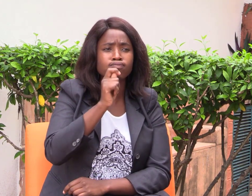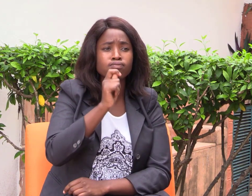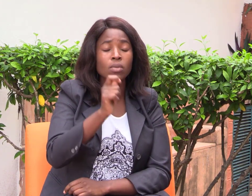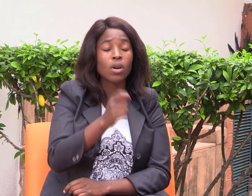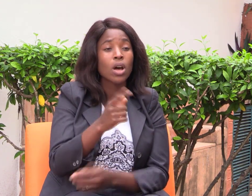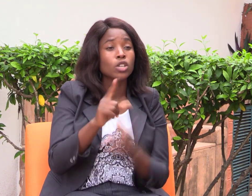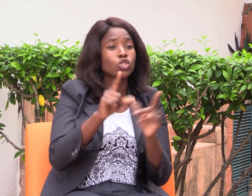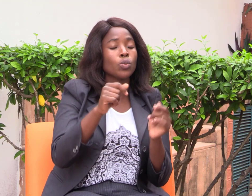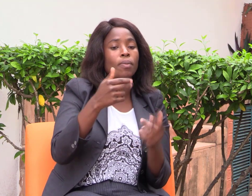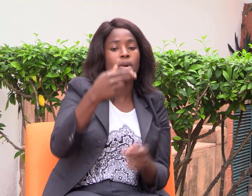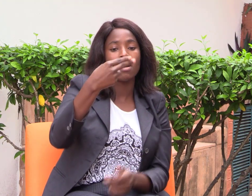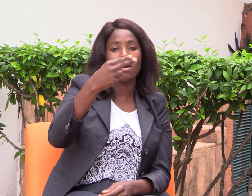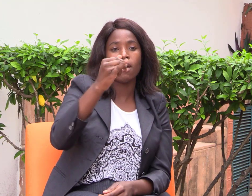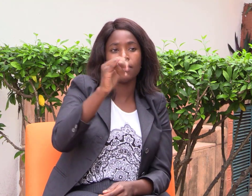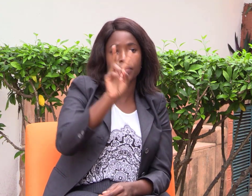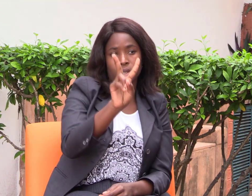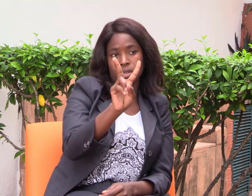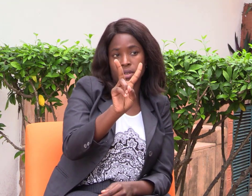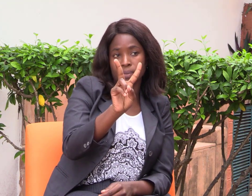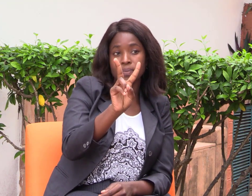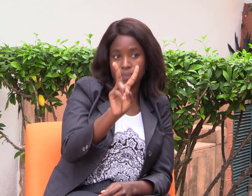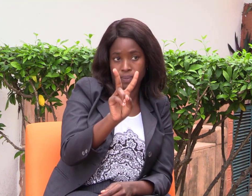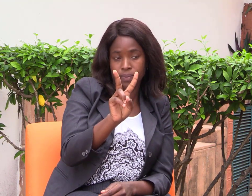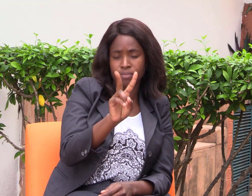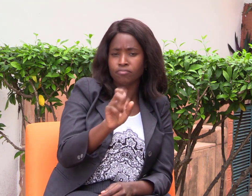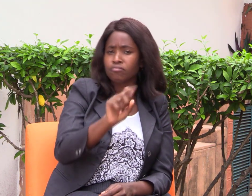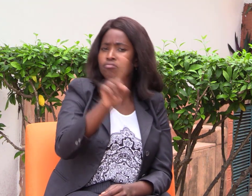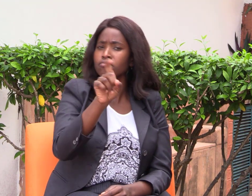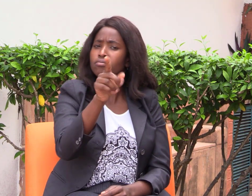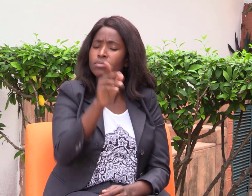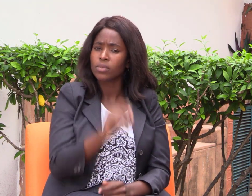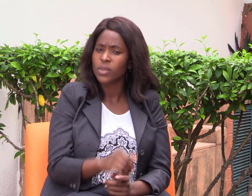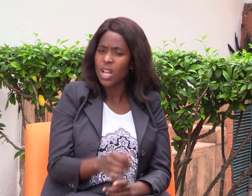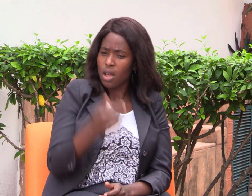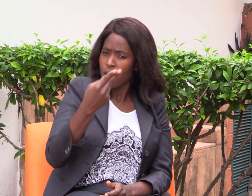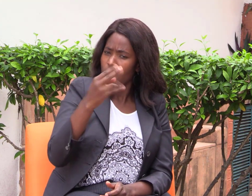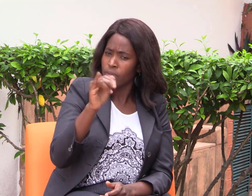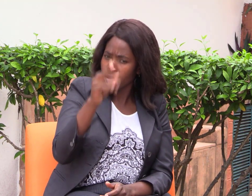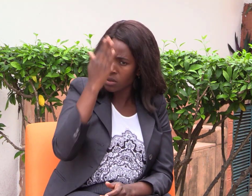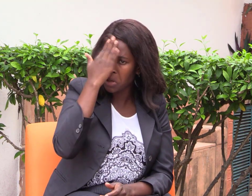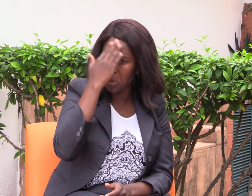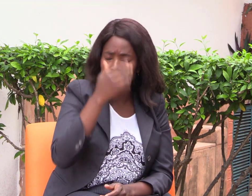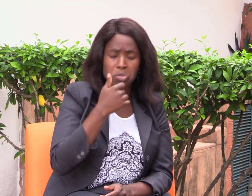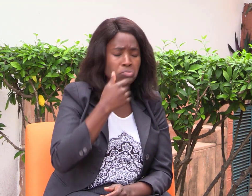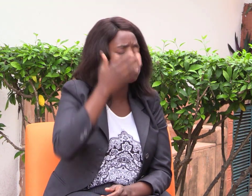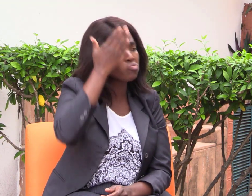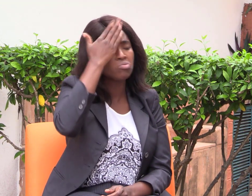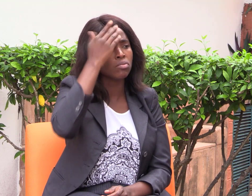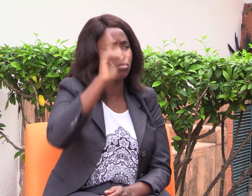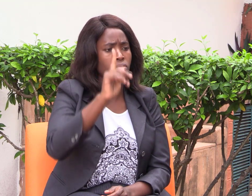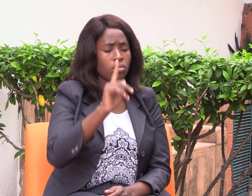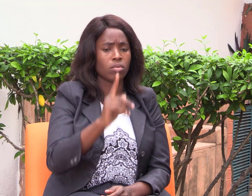Dizer que ao fazermos as nossas entrevistas, quando falamos do HIV, nós perguntamos às